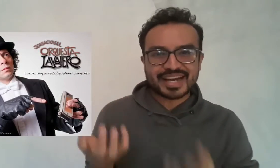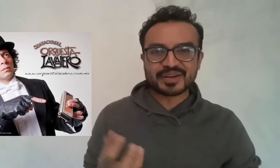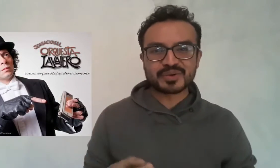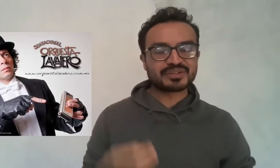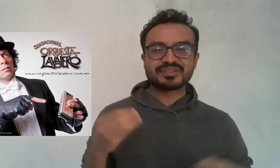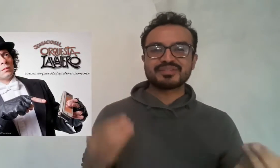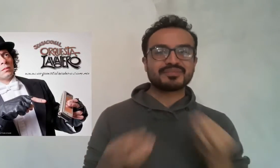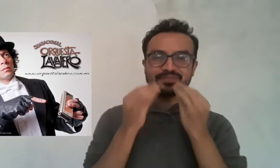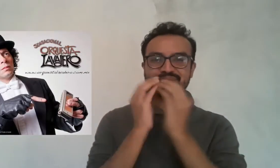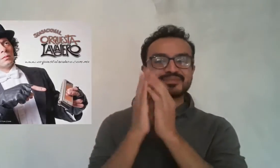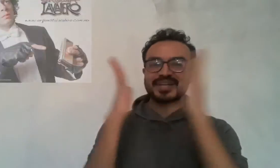mexicano